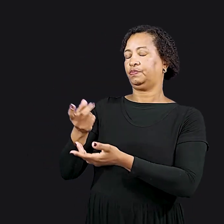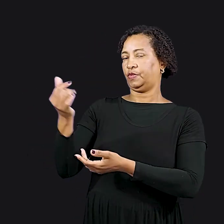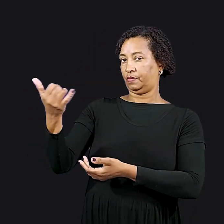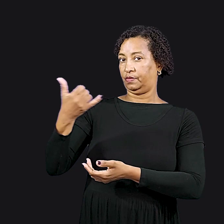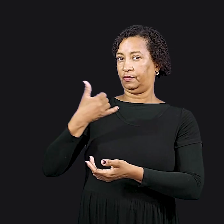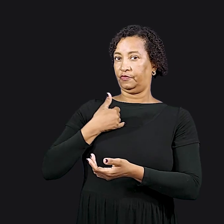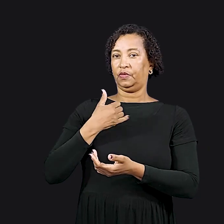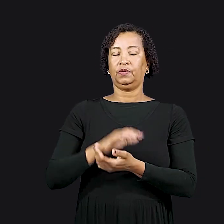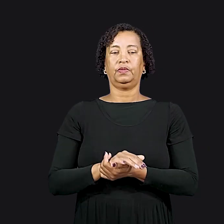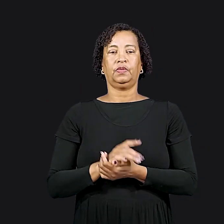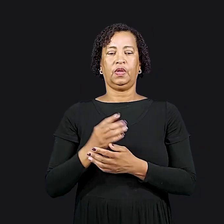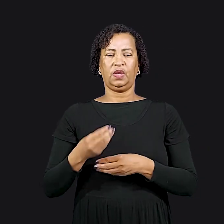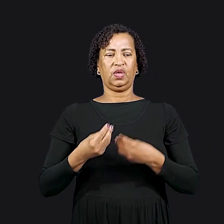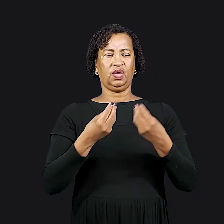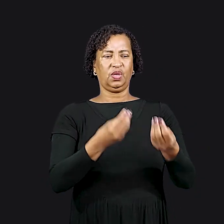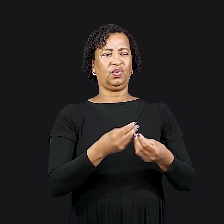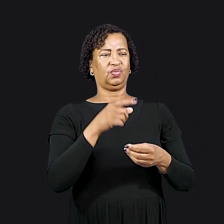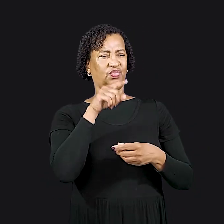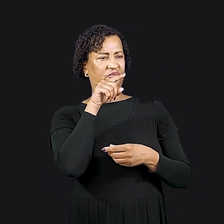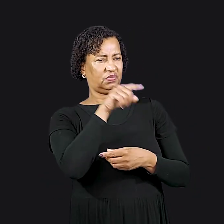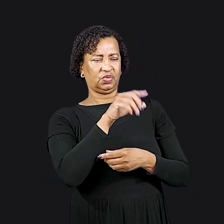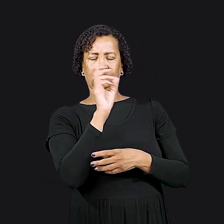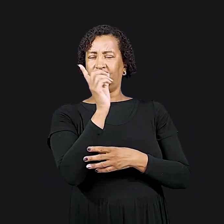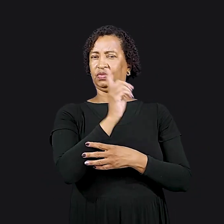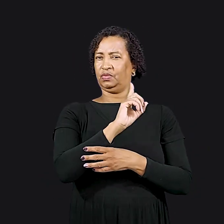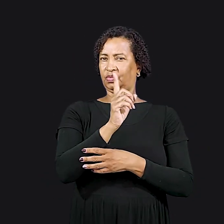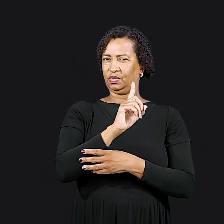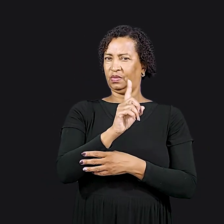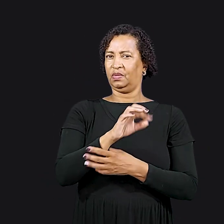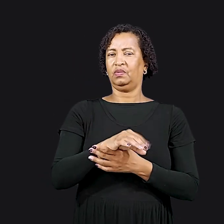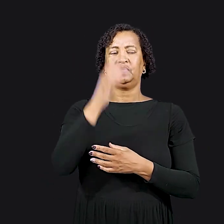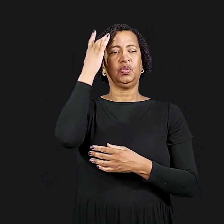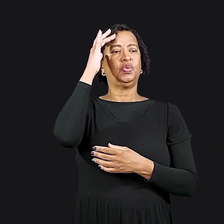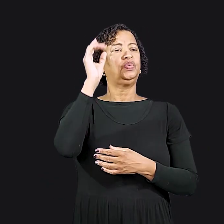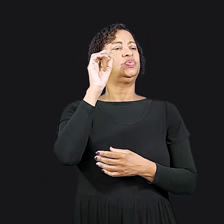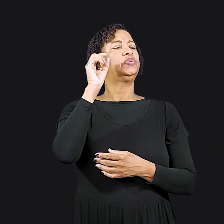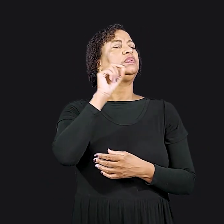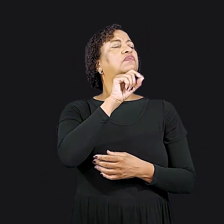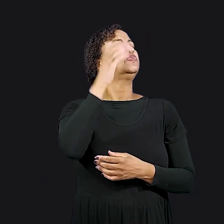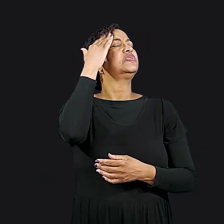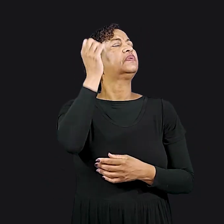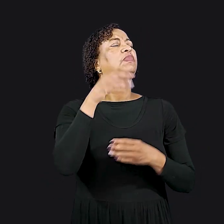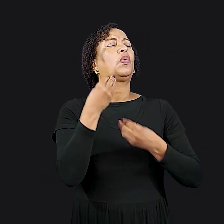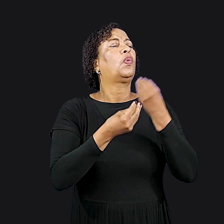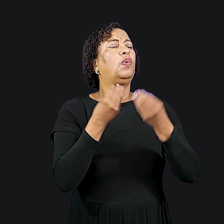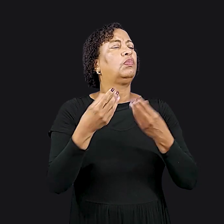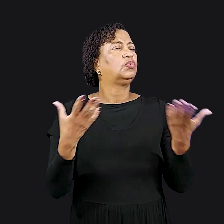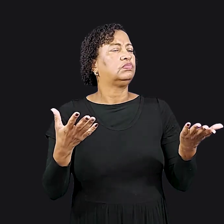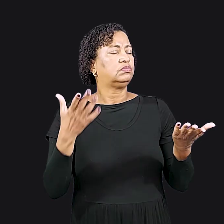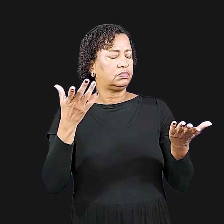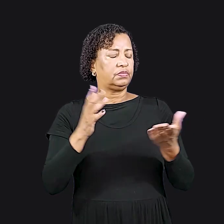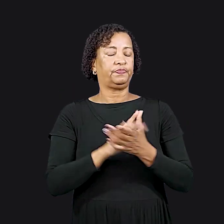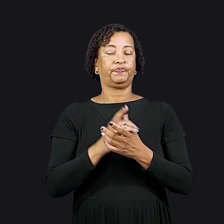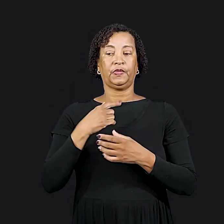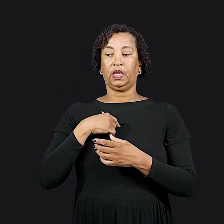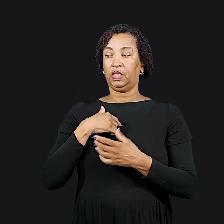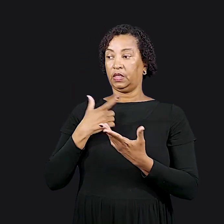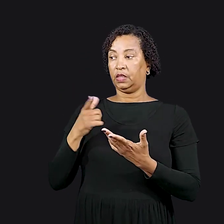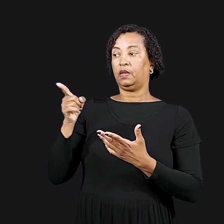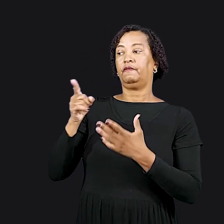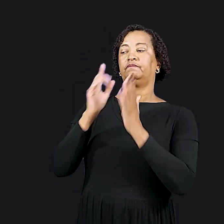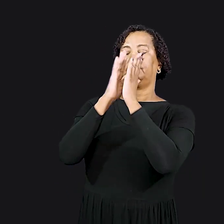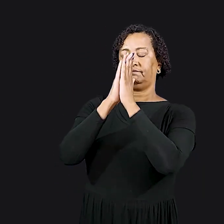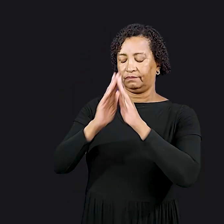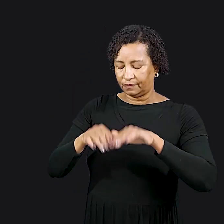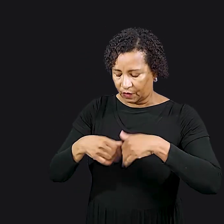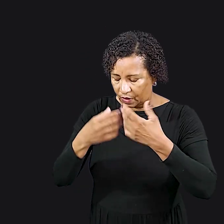e ela disse: "Eu não dei o dinheiro para o senhor, nem sei como o senhor ficou sabendo. Aquilo foi uma atitude